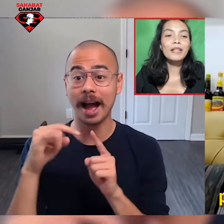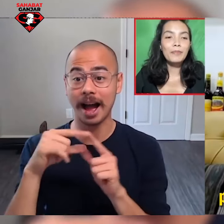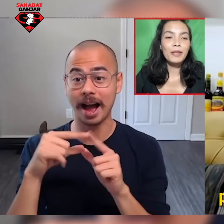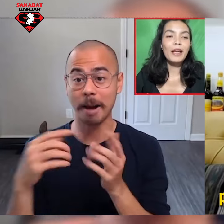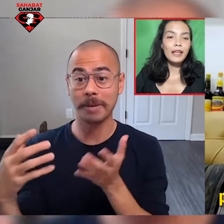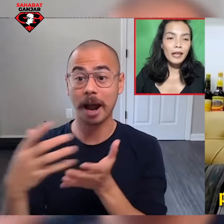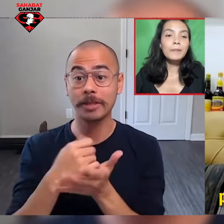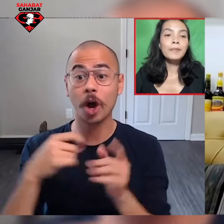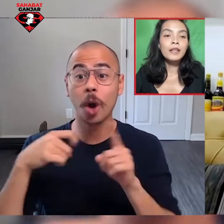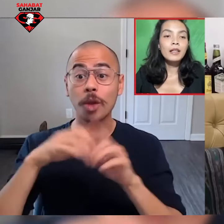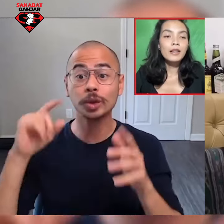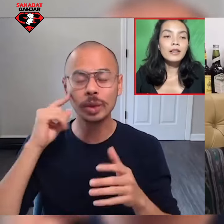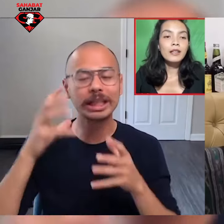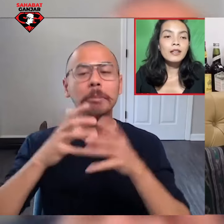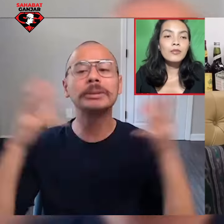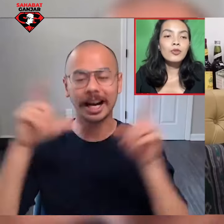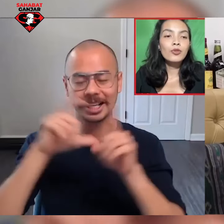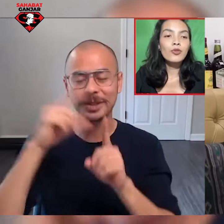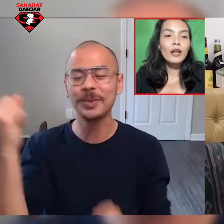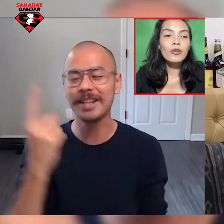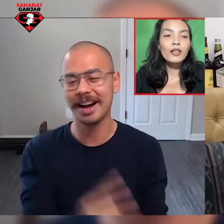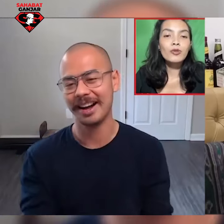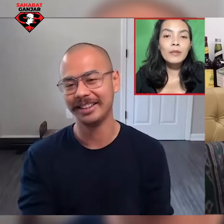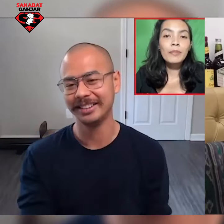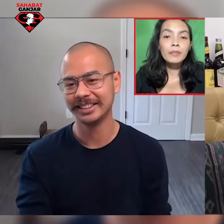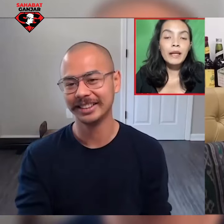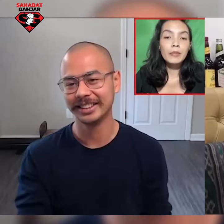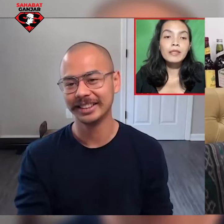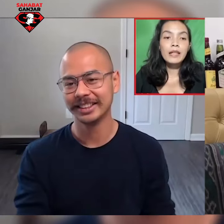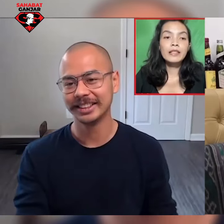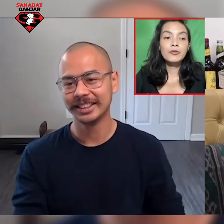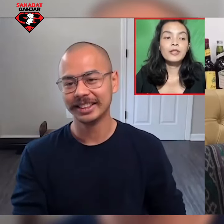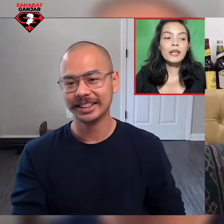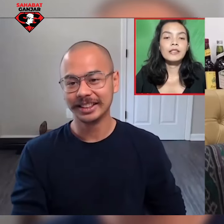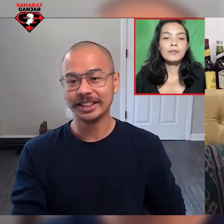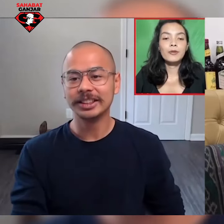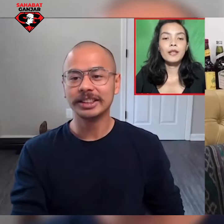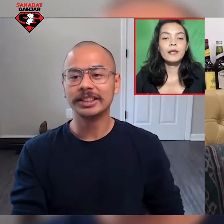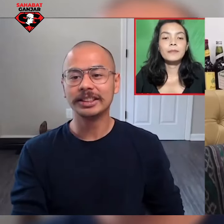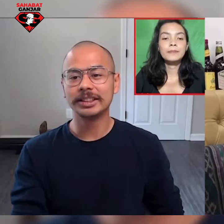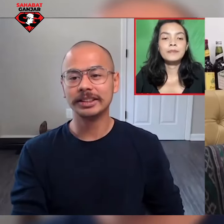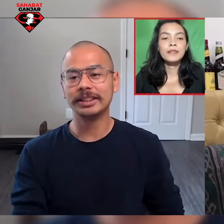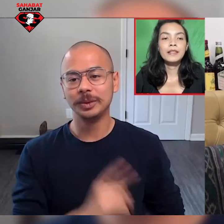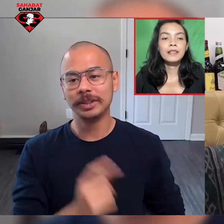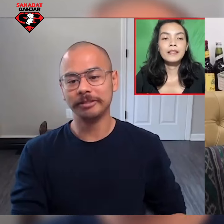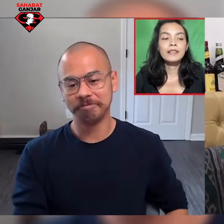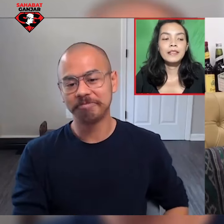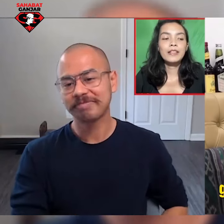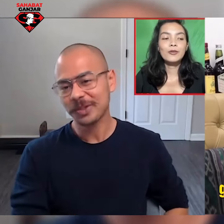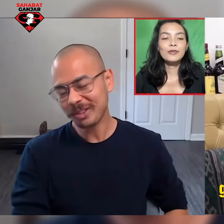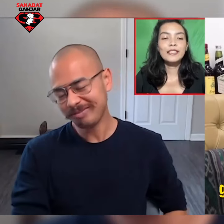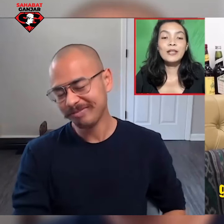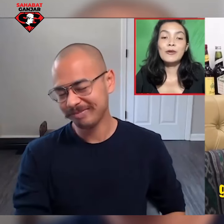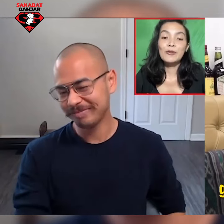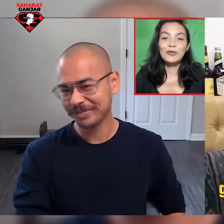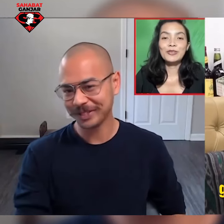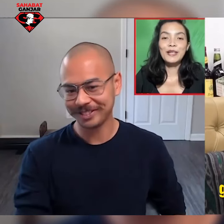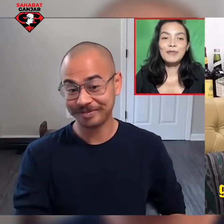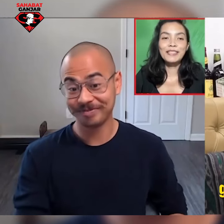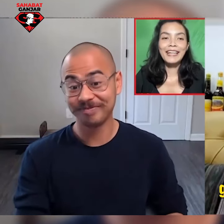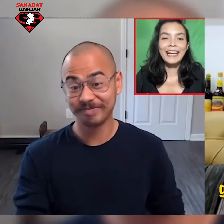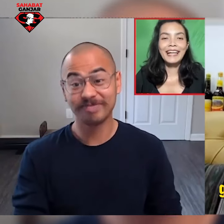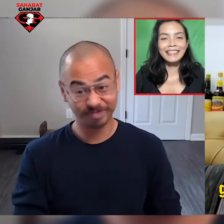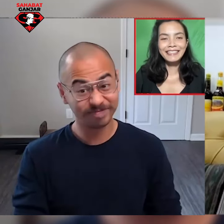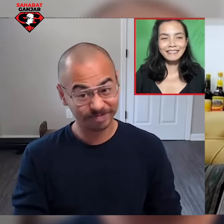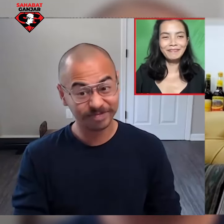pendapatan per kapitanya untuk orang-orang tuli paling besar di dunia sebetulnya. Gitu. Jadi untung